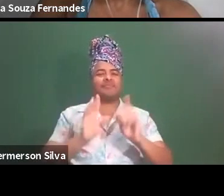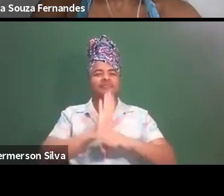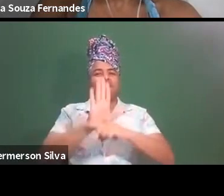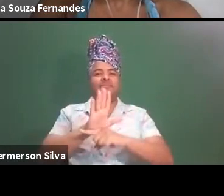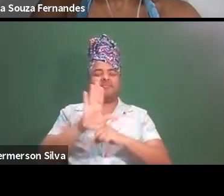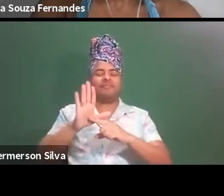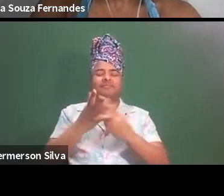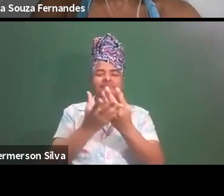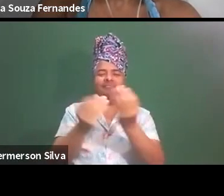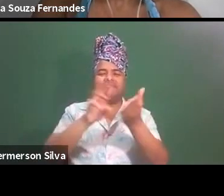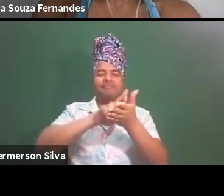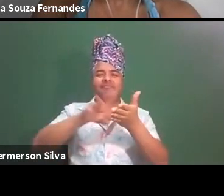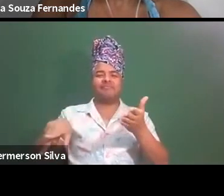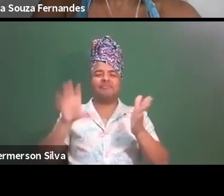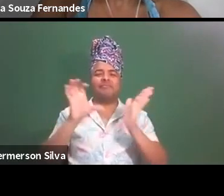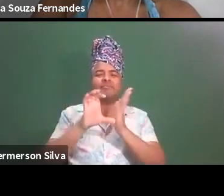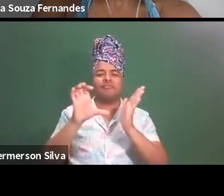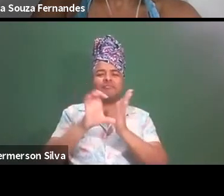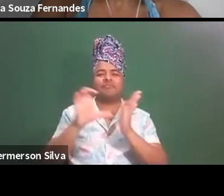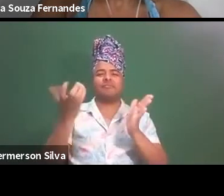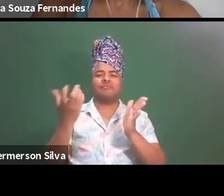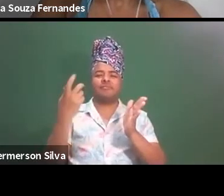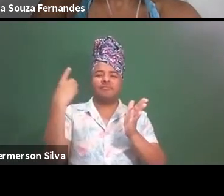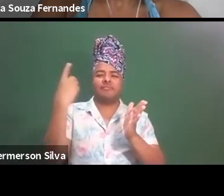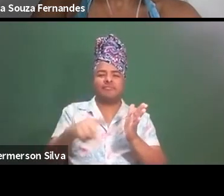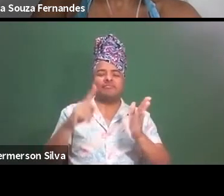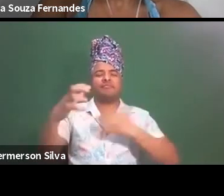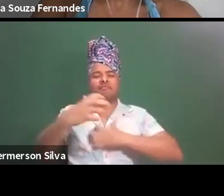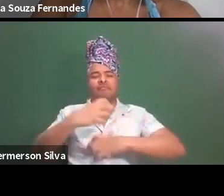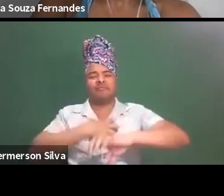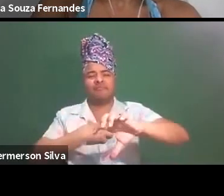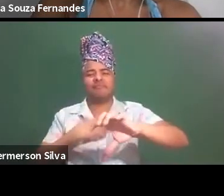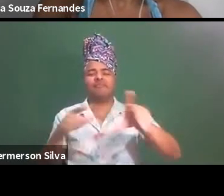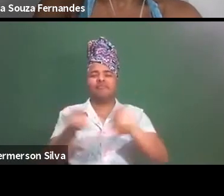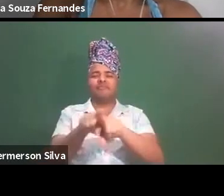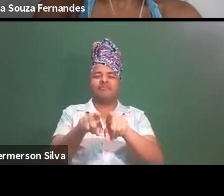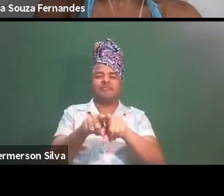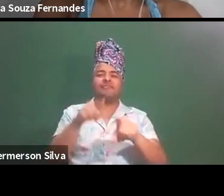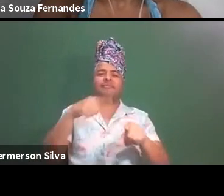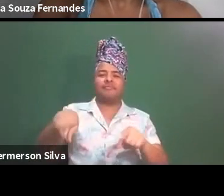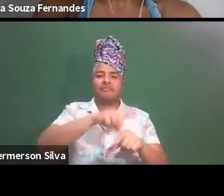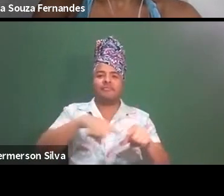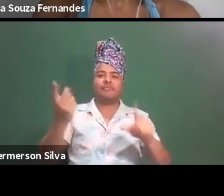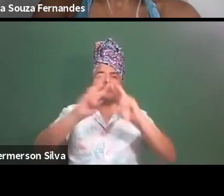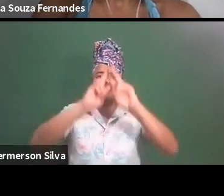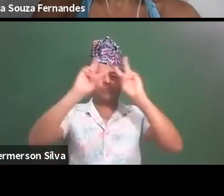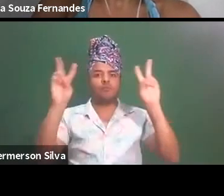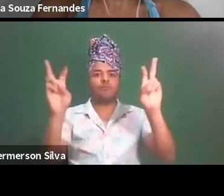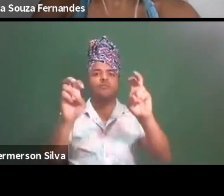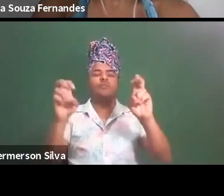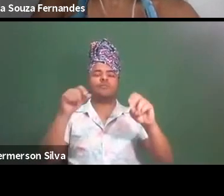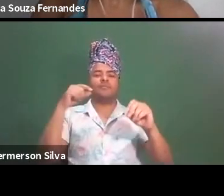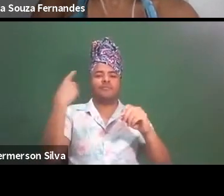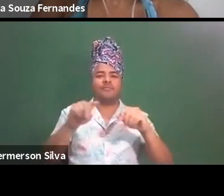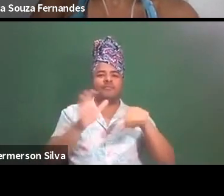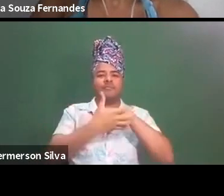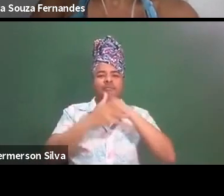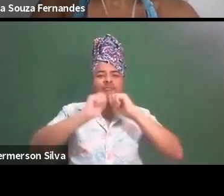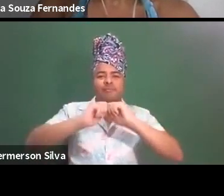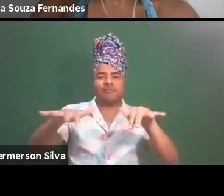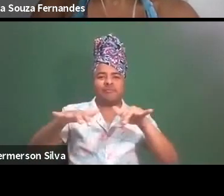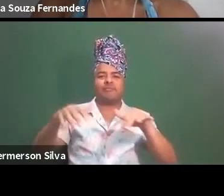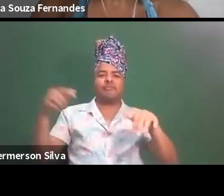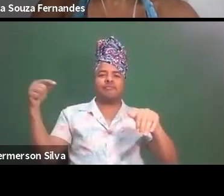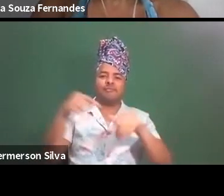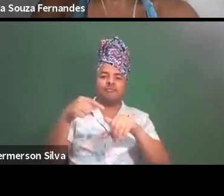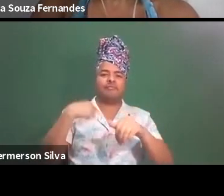comunidades a se sensibilizar nesses momentos com essa temática de pandemia, para que a